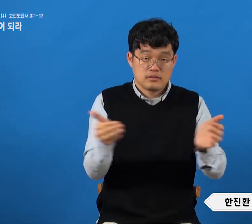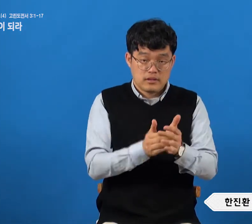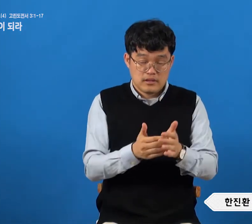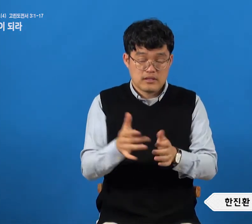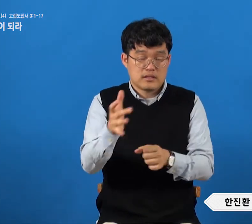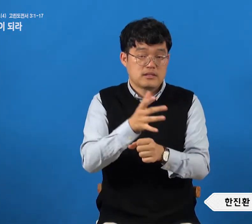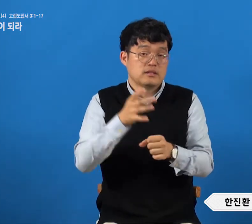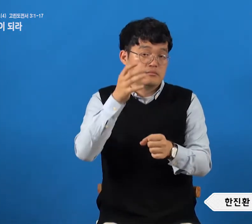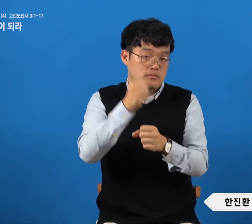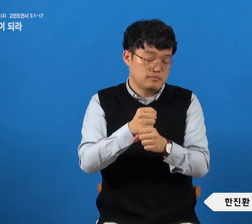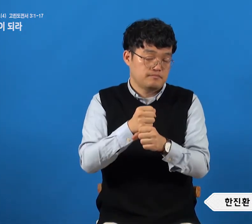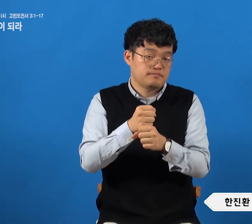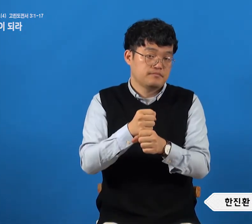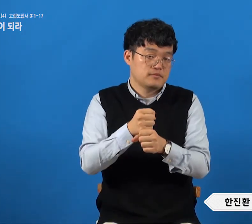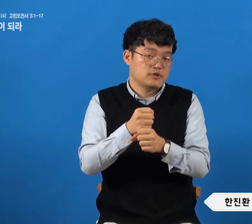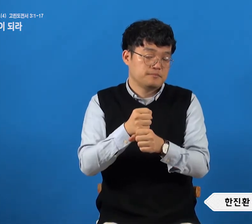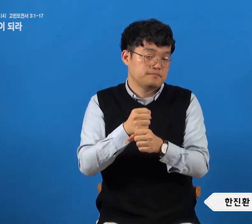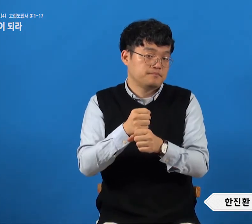짐을 나누어지는 것입니다.